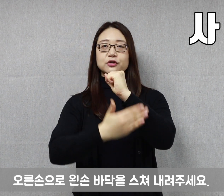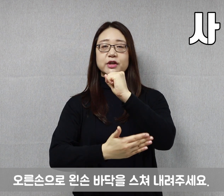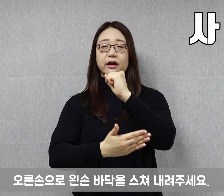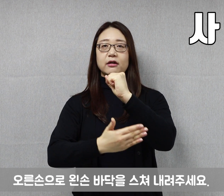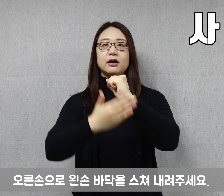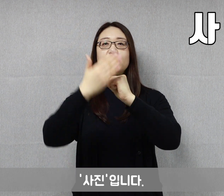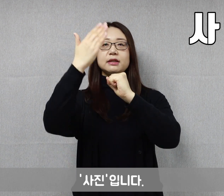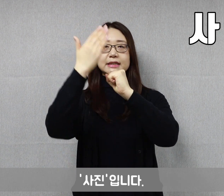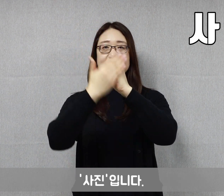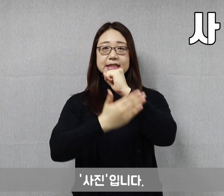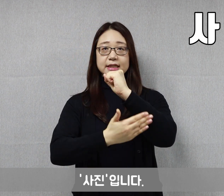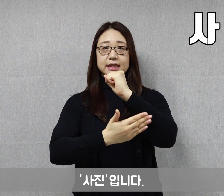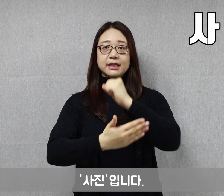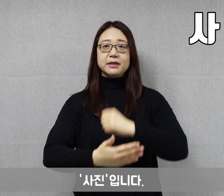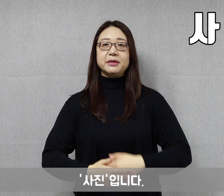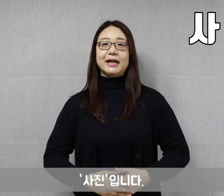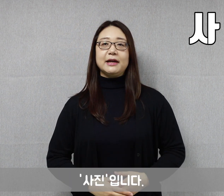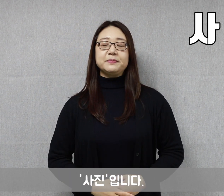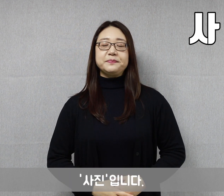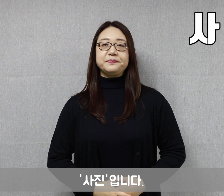내려주세요. 사진입니다.